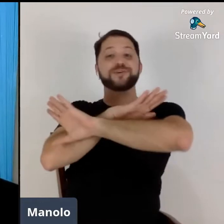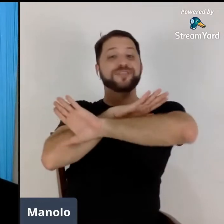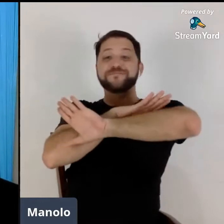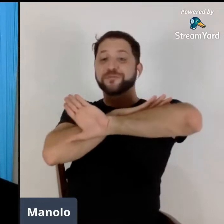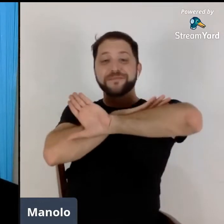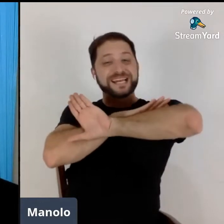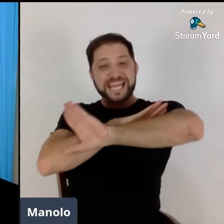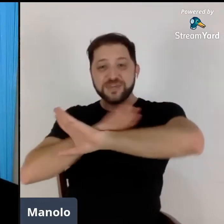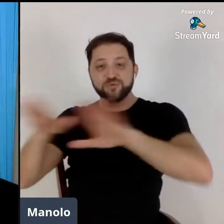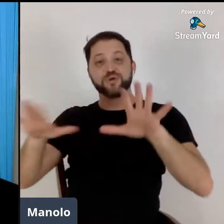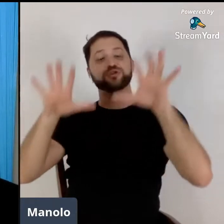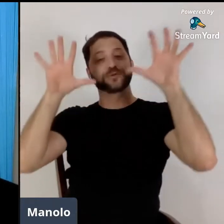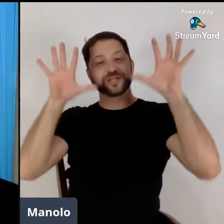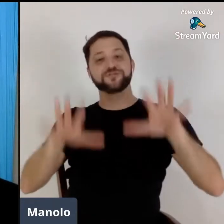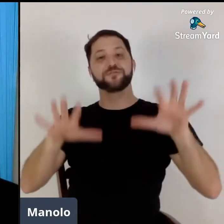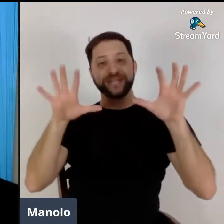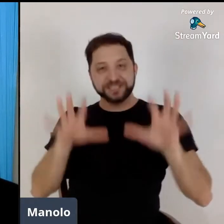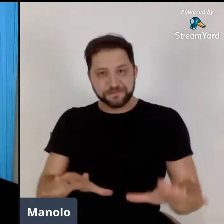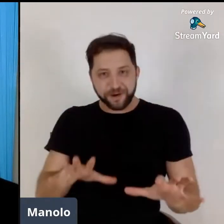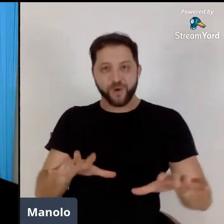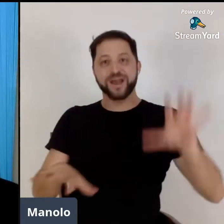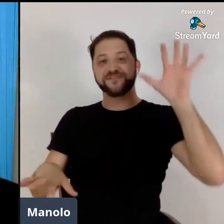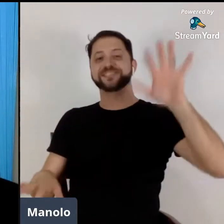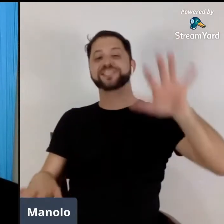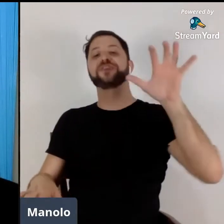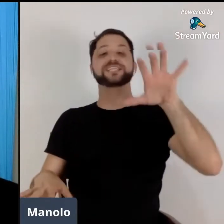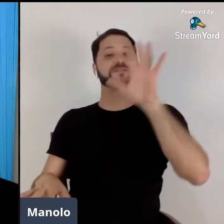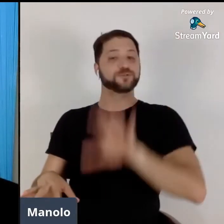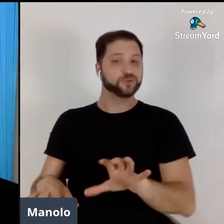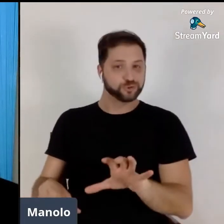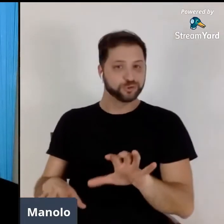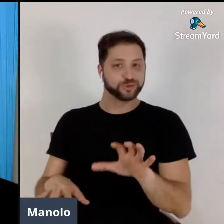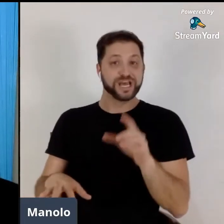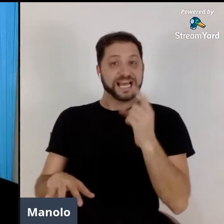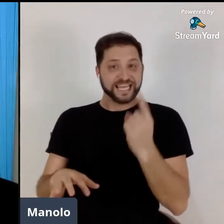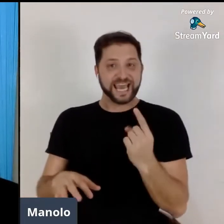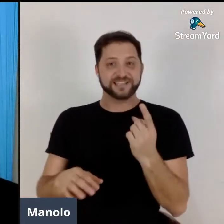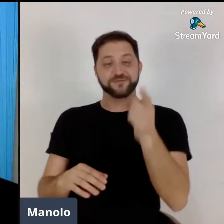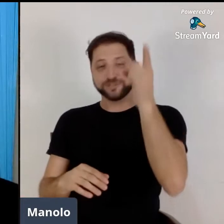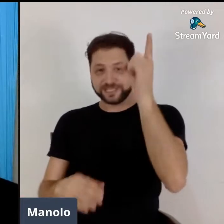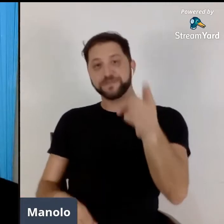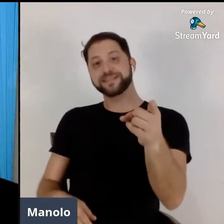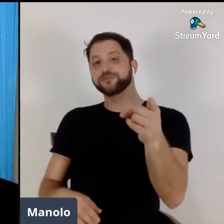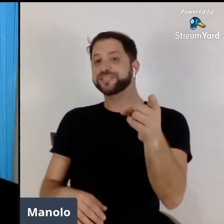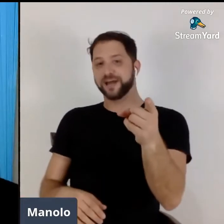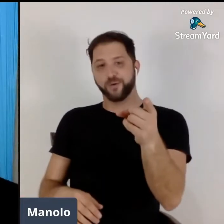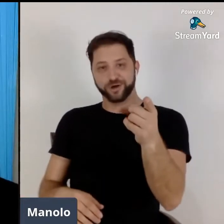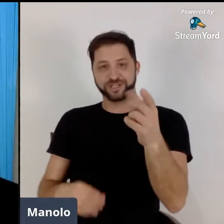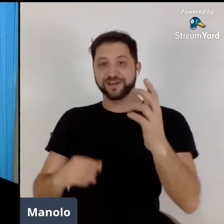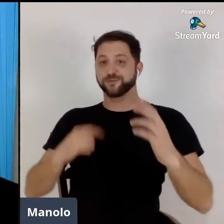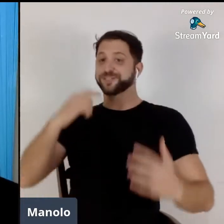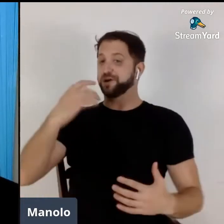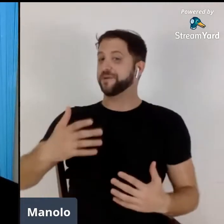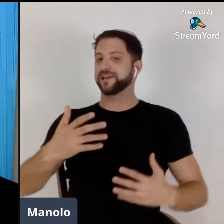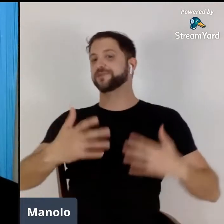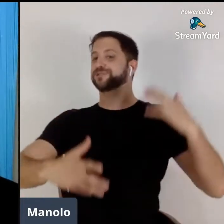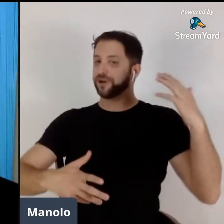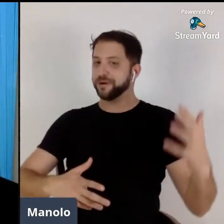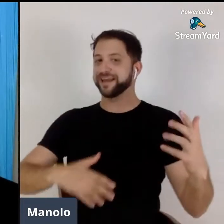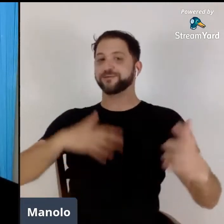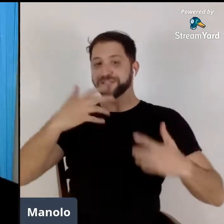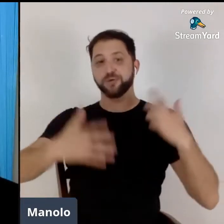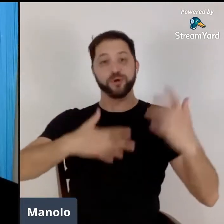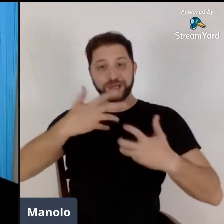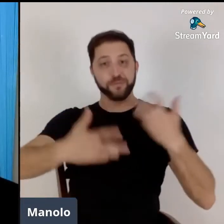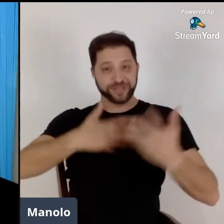curso pago, não tem problema nenhum. Nosso objetivo principal é fazer a diferença de dos surdos. Que é, se você aprender um sinal hoje, um sinal amanhã,